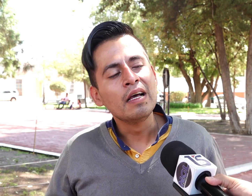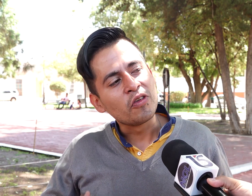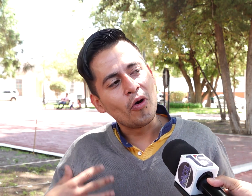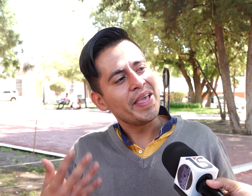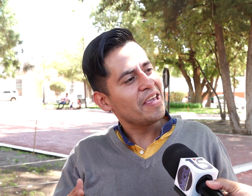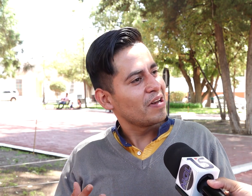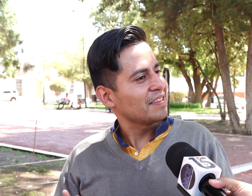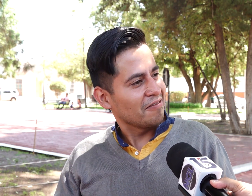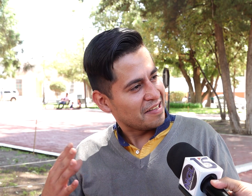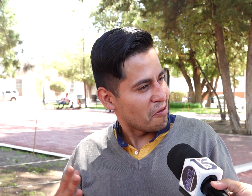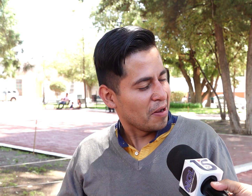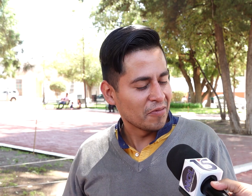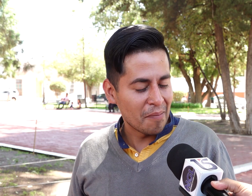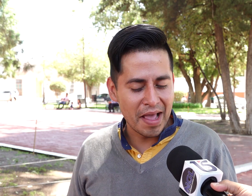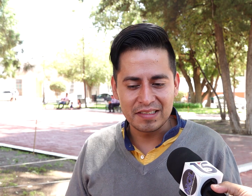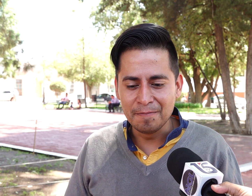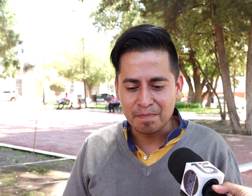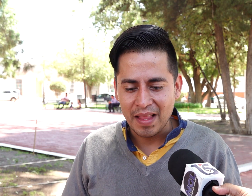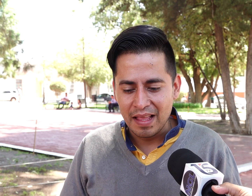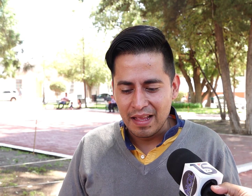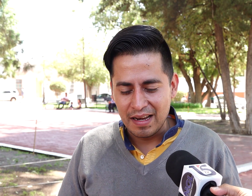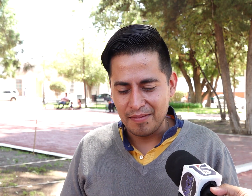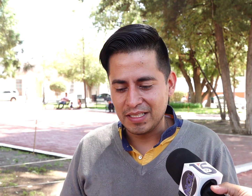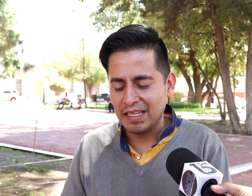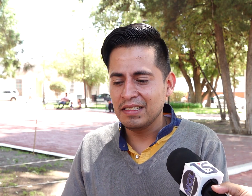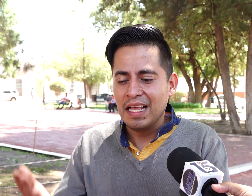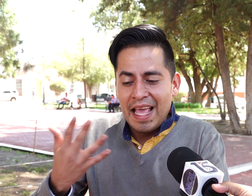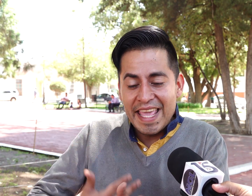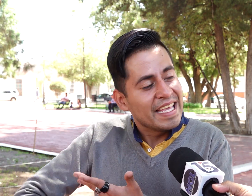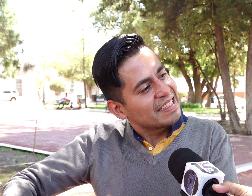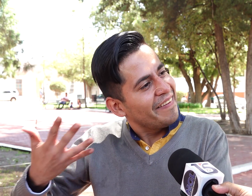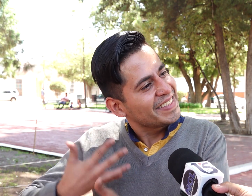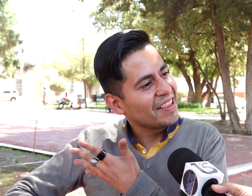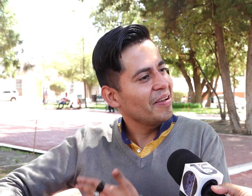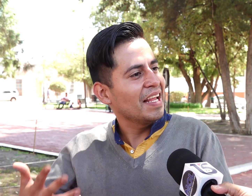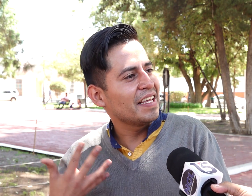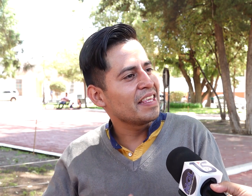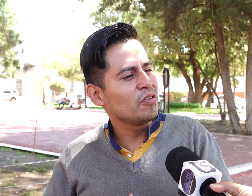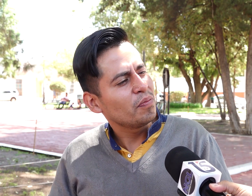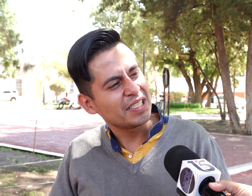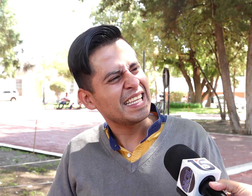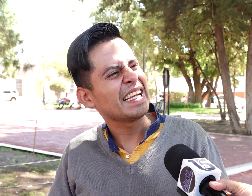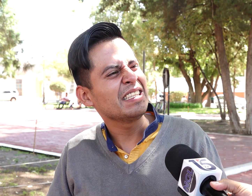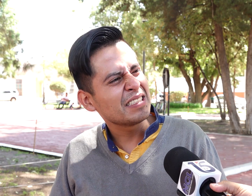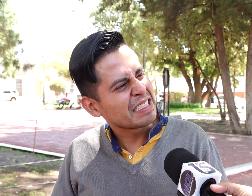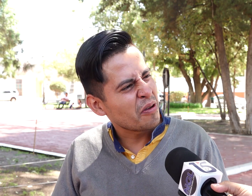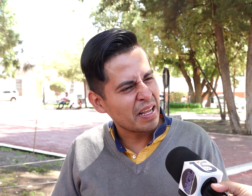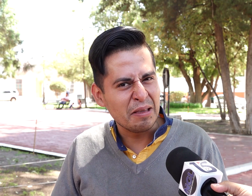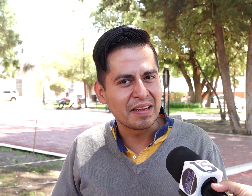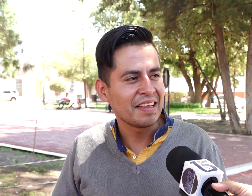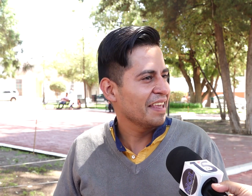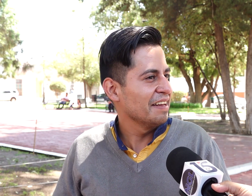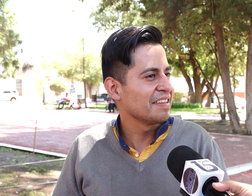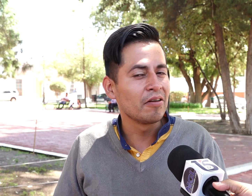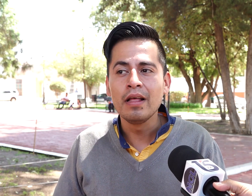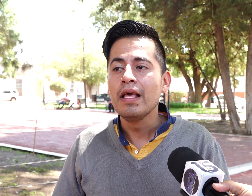entendía. Yo veía ahí una señora, una maestra, la maestra Gis, y ella estaba haciendo ahí las señas. Y yo, pues, ¿qué estará haciendo esta señora